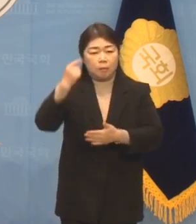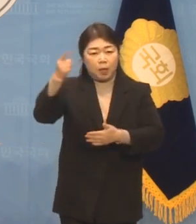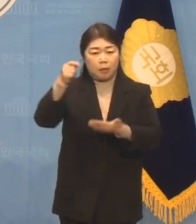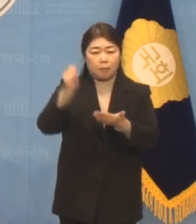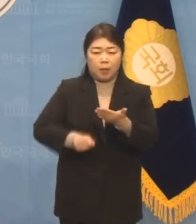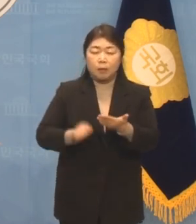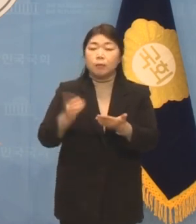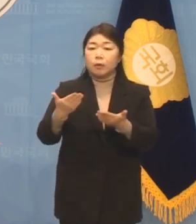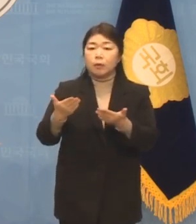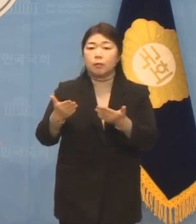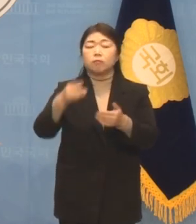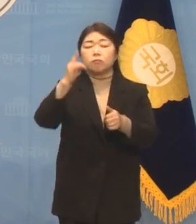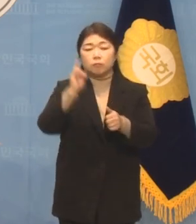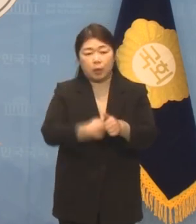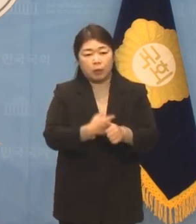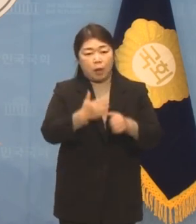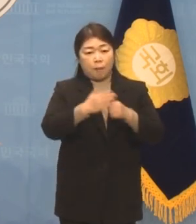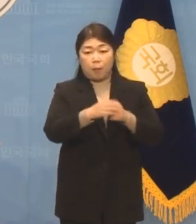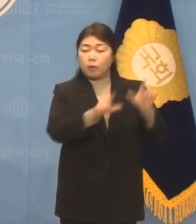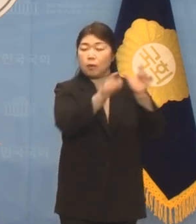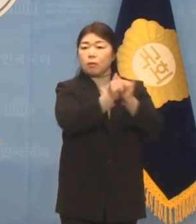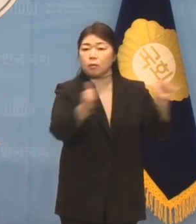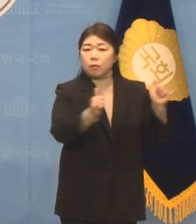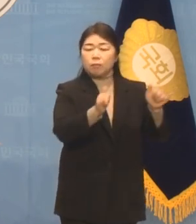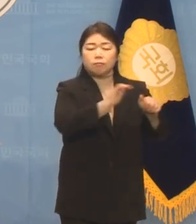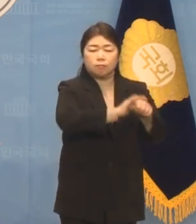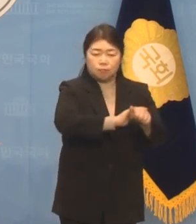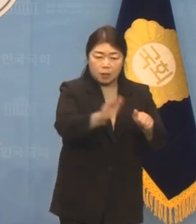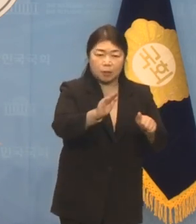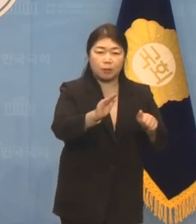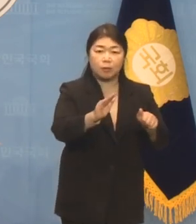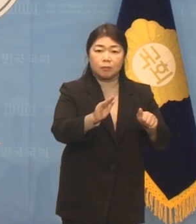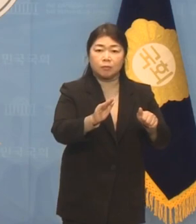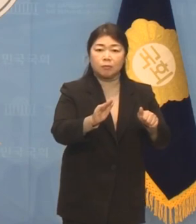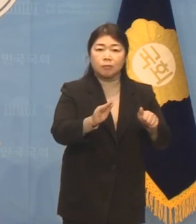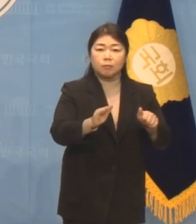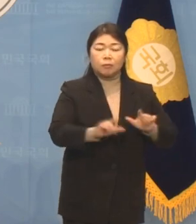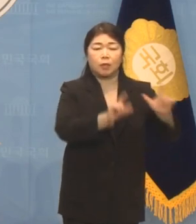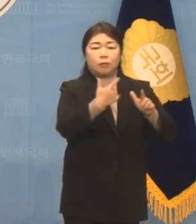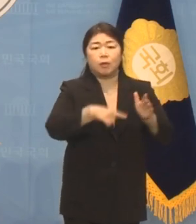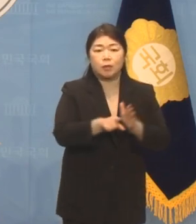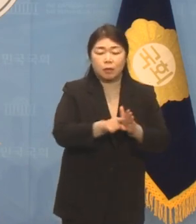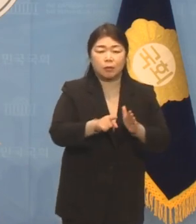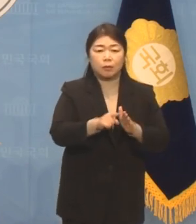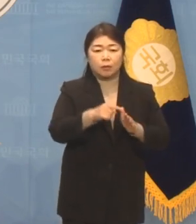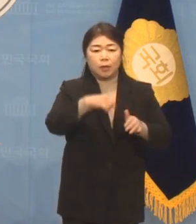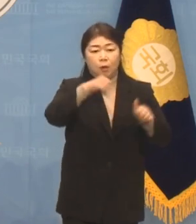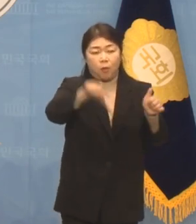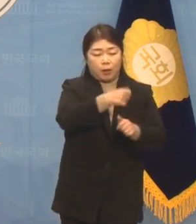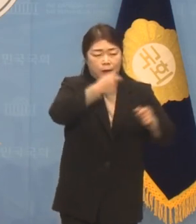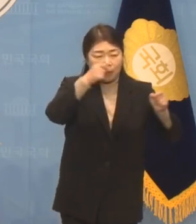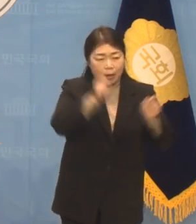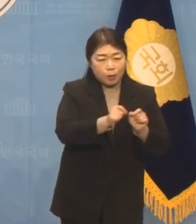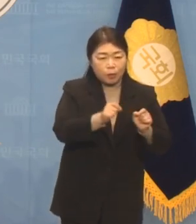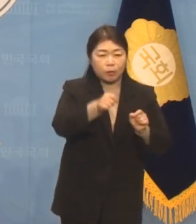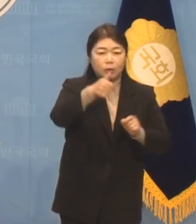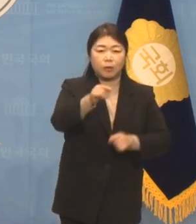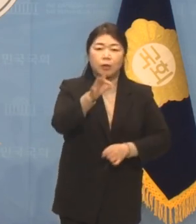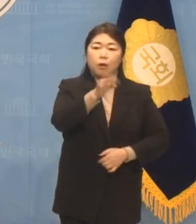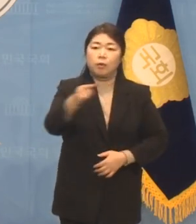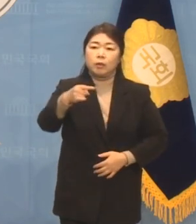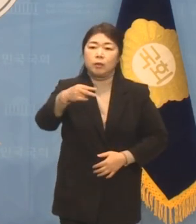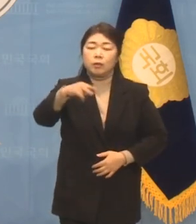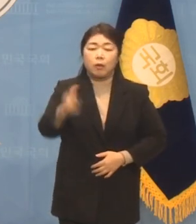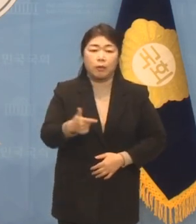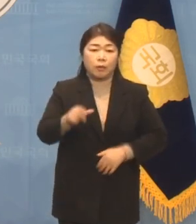마포 주민들의 숨통을 틔워주는 친환경 경의선 숲길공원을 만들었습니다. 토지 임대비용 걱정 없이 사용할 수